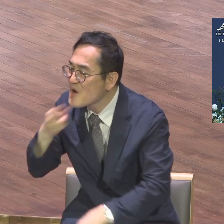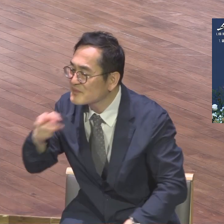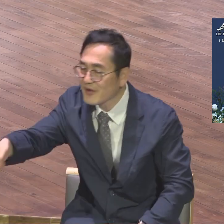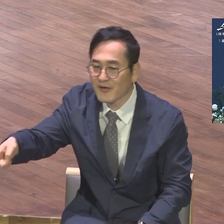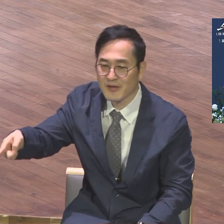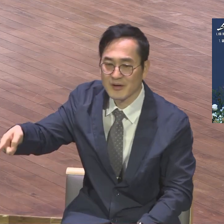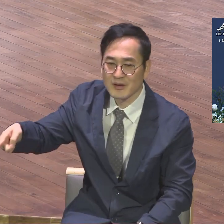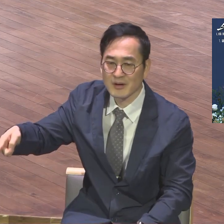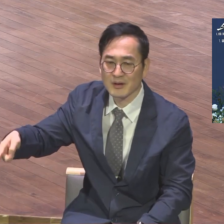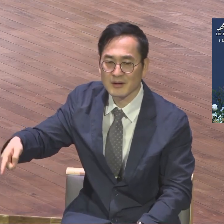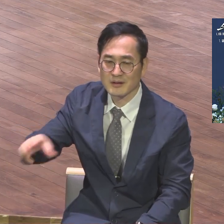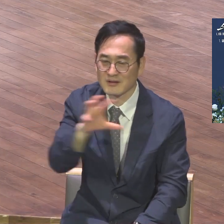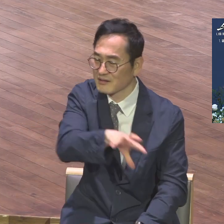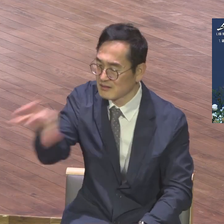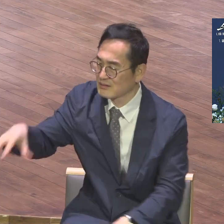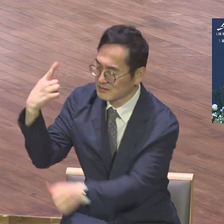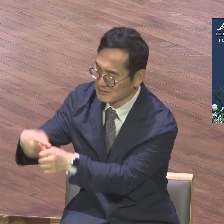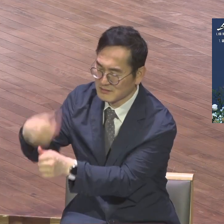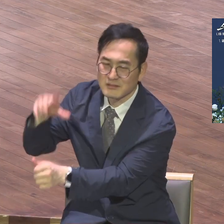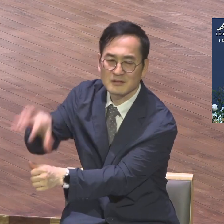지금 지적하고 있는 거예요.